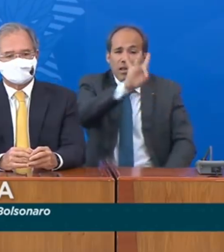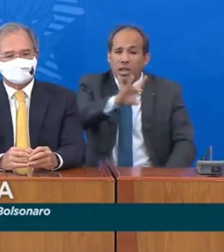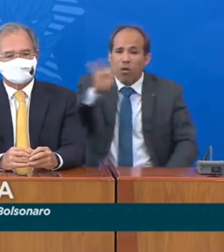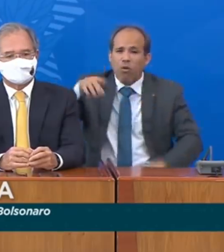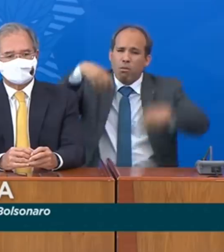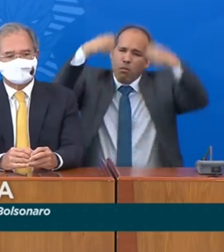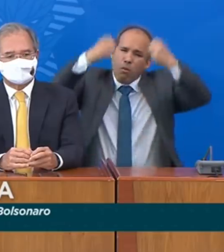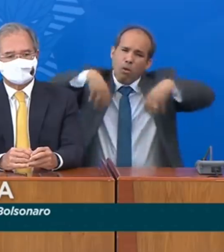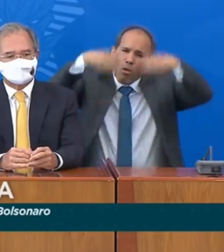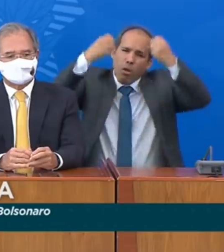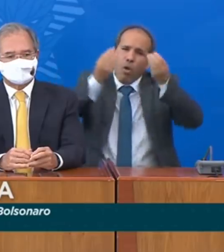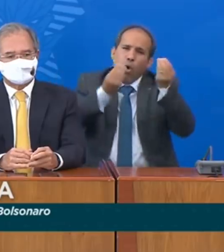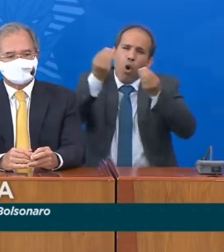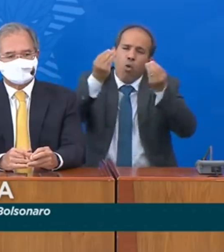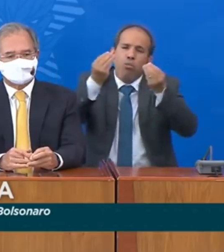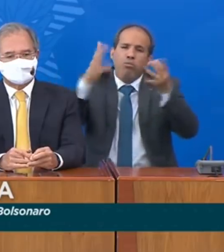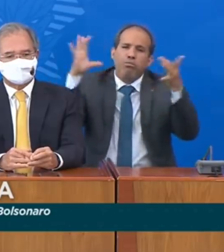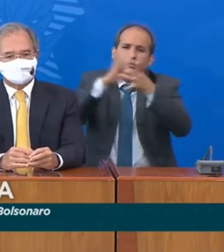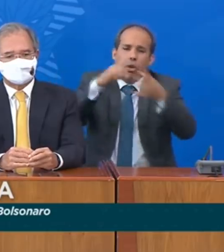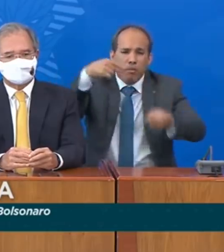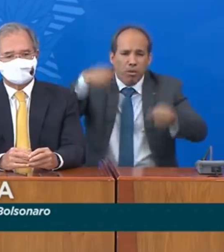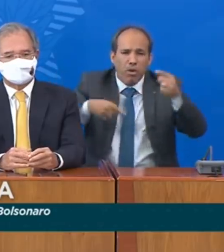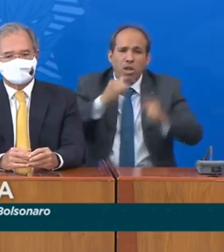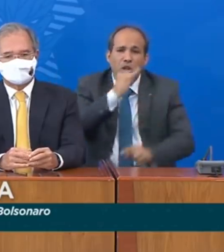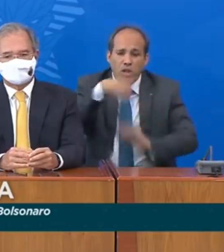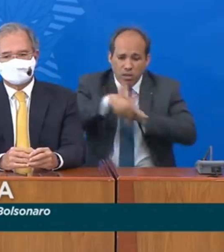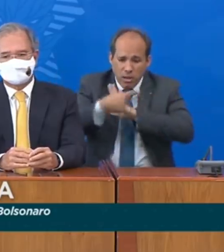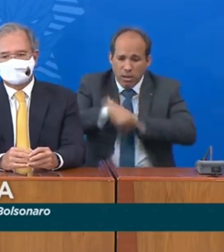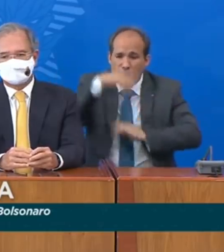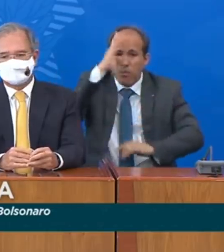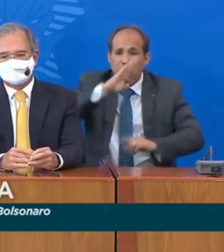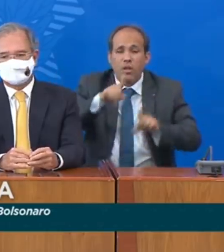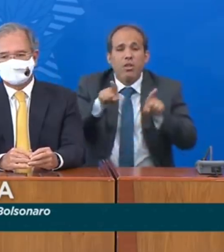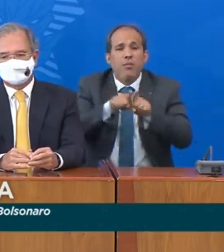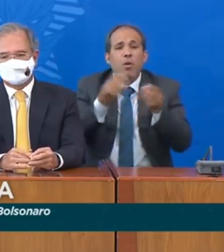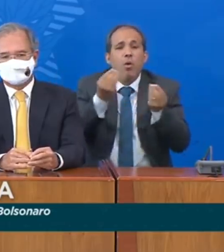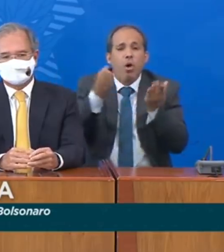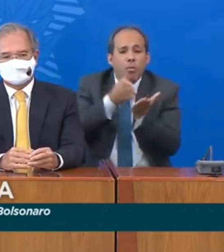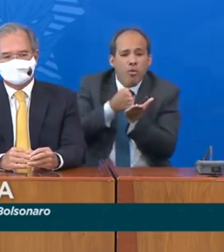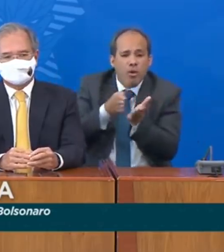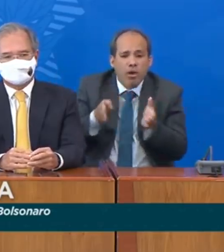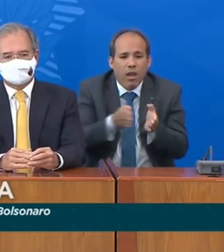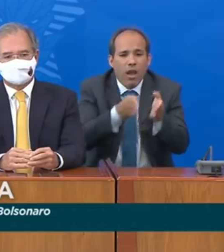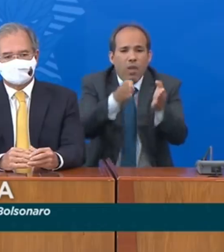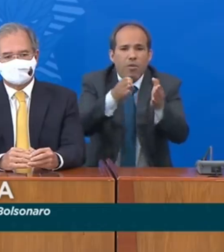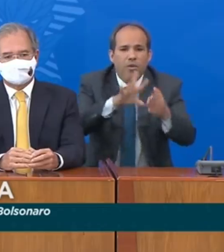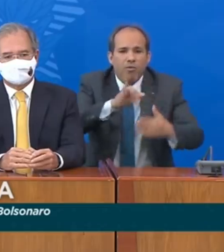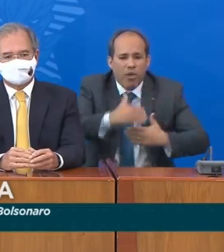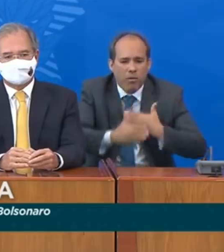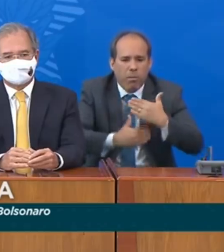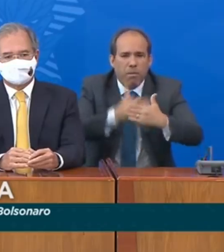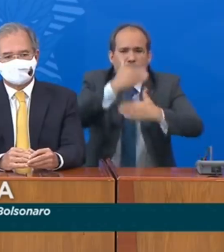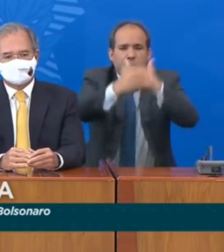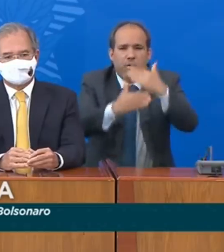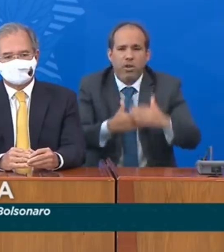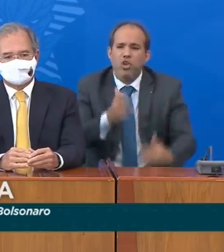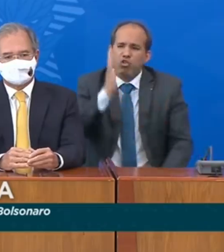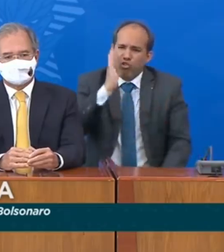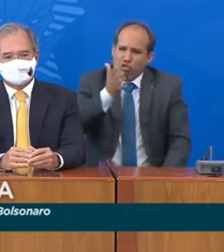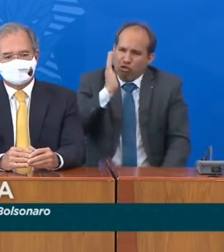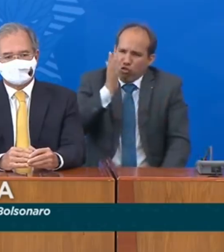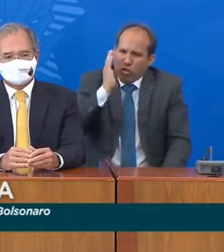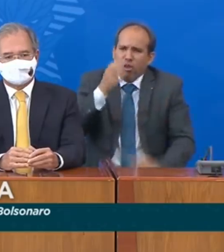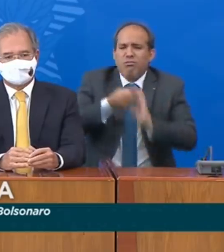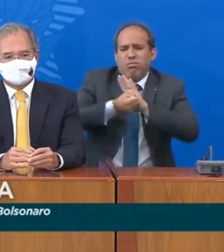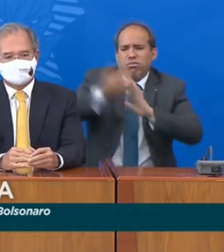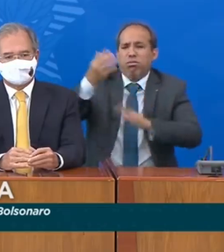da política energética do Brasil e para onde nós queremos marchar. Nós já fizemos muita